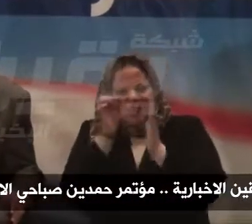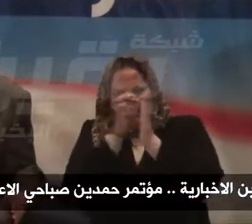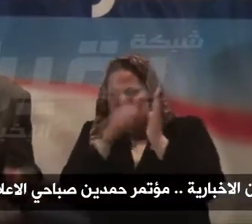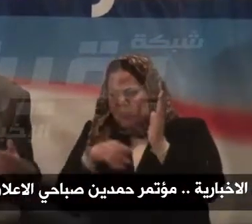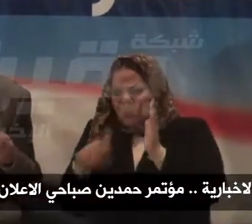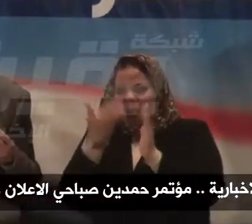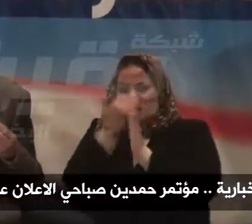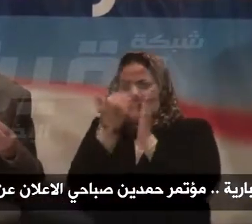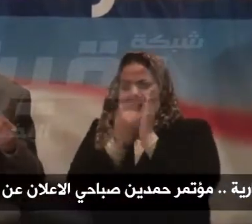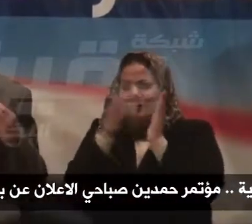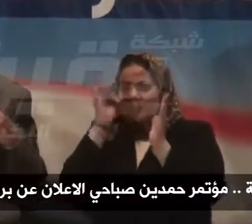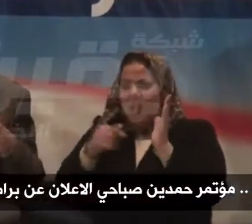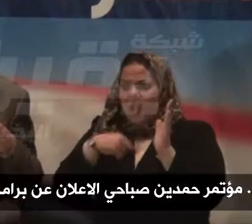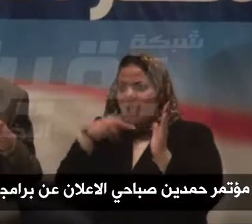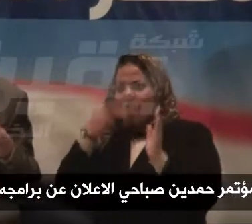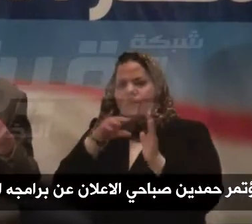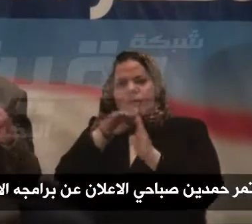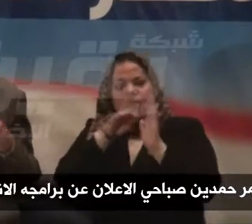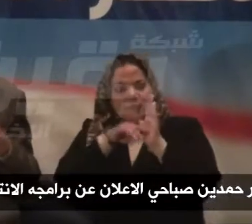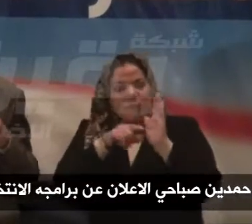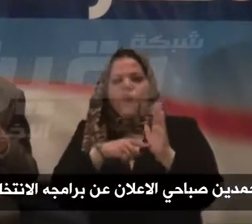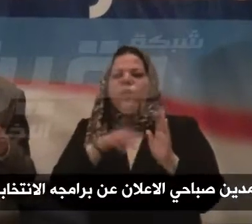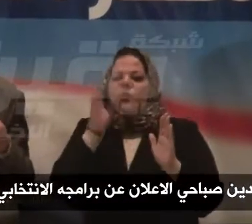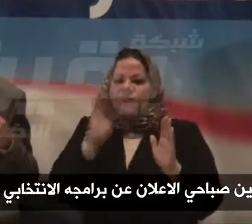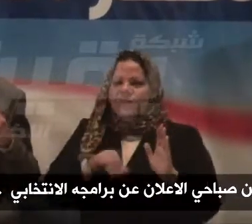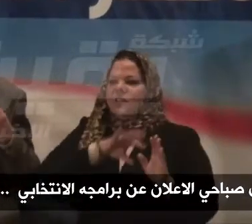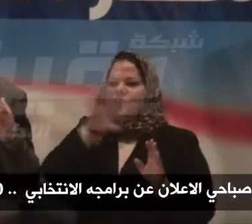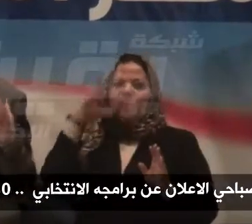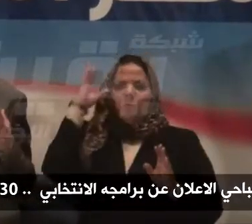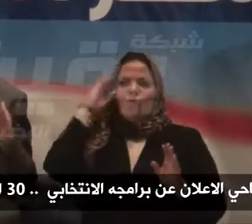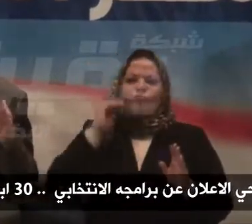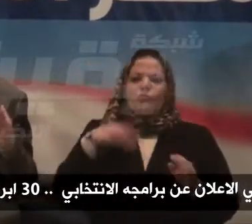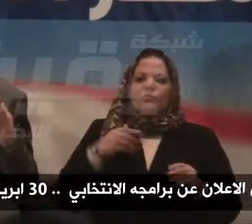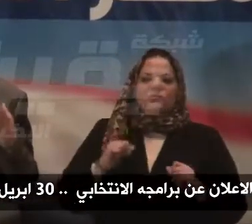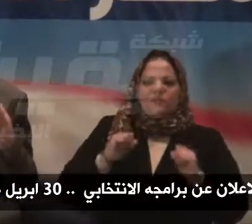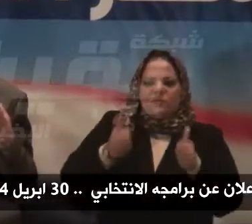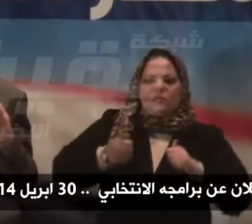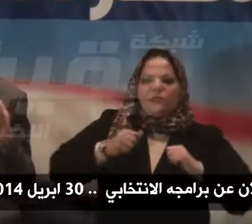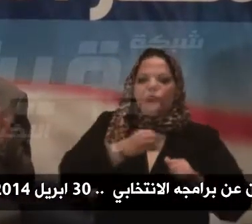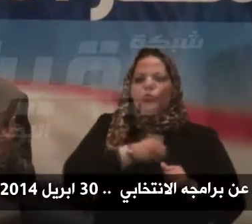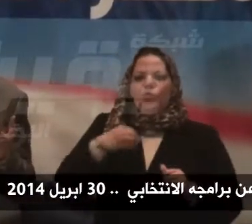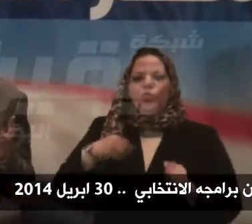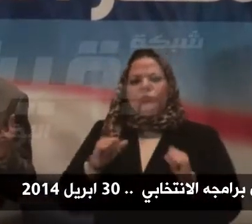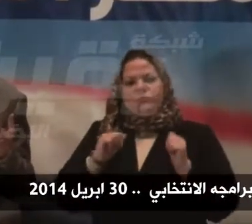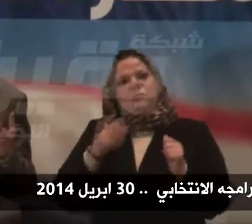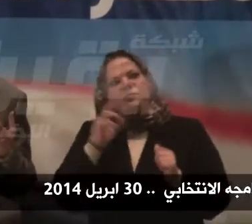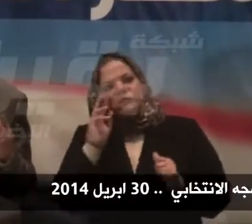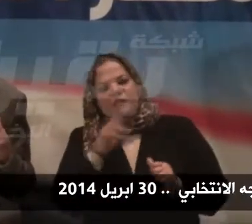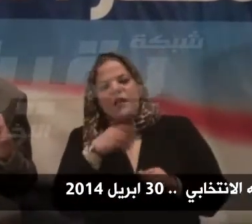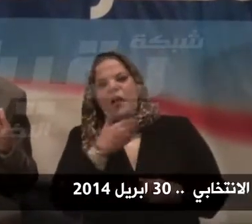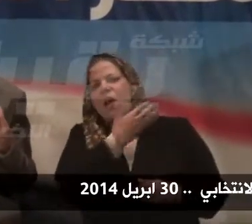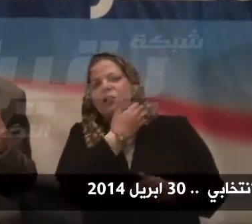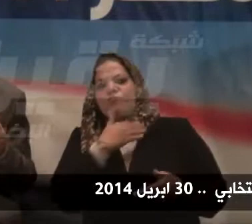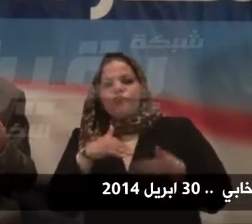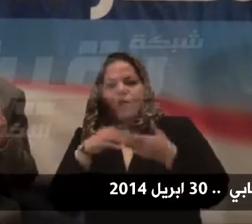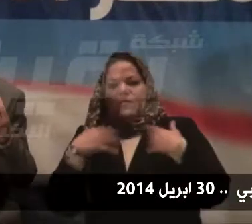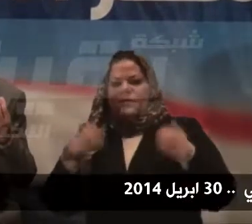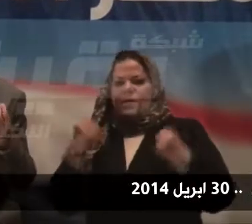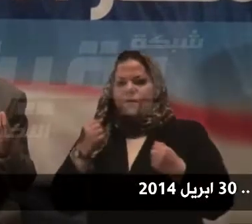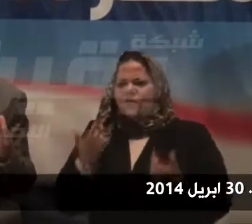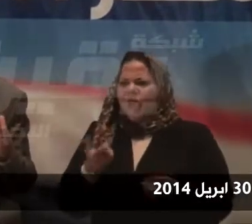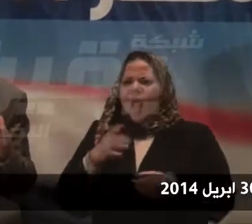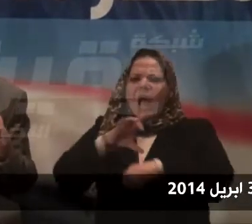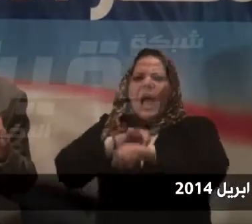نرجوه سيكون هناك رغبة من المقدم الخدمة الصحية، سواء